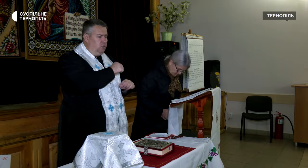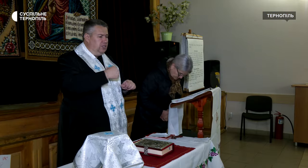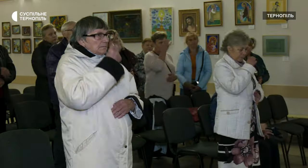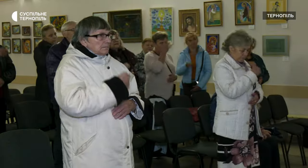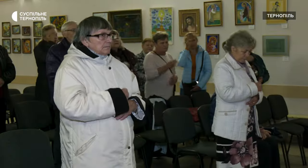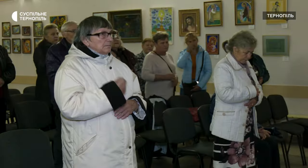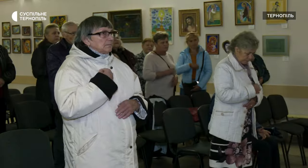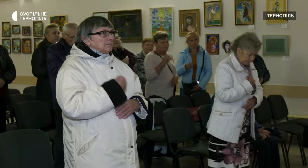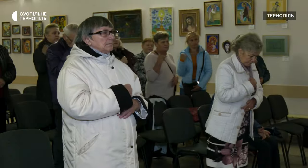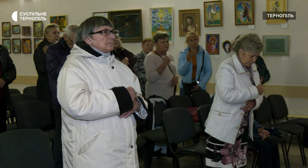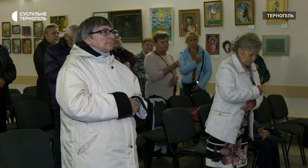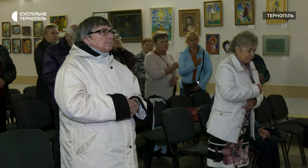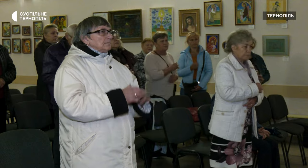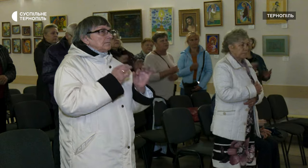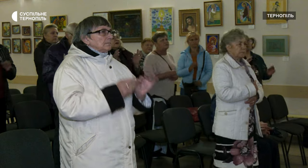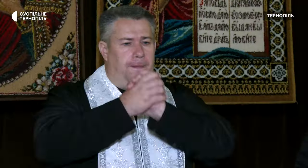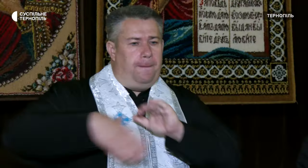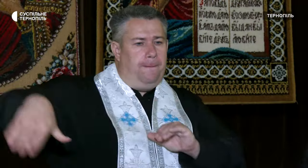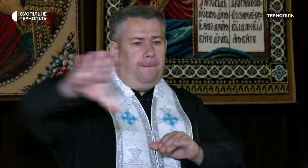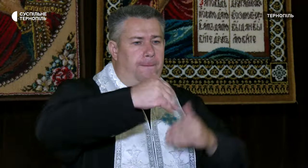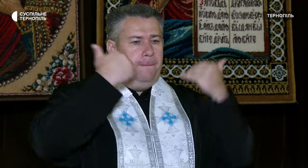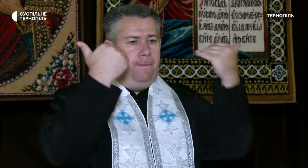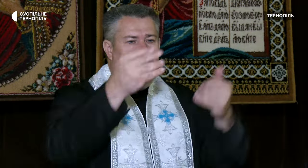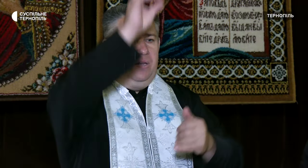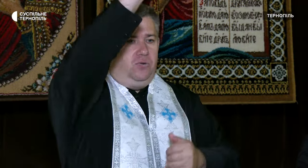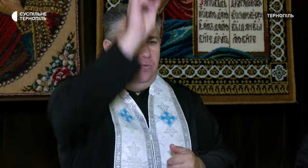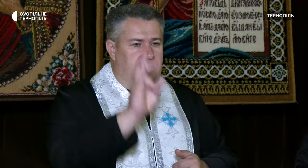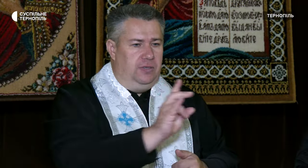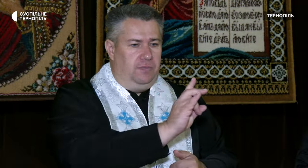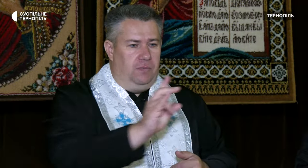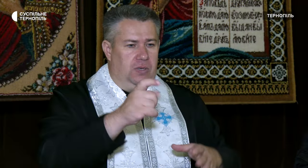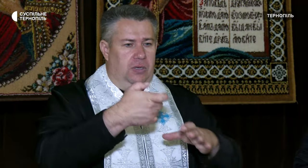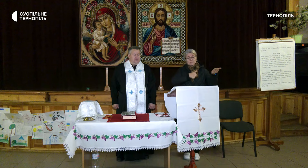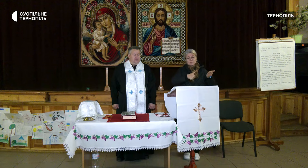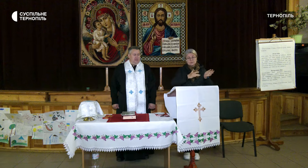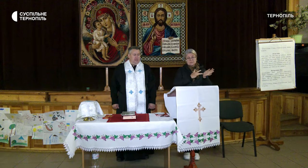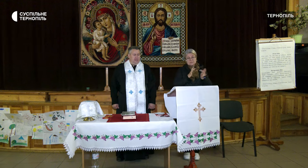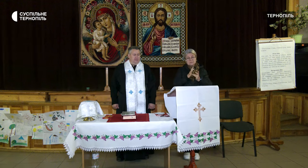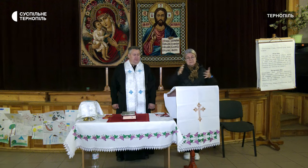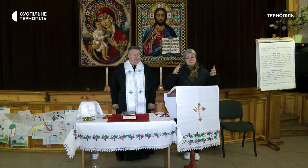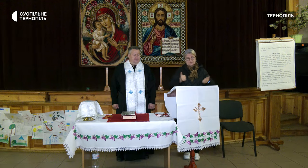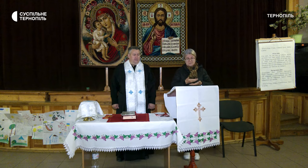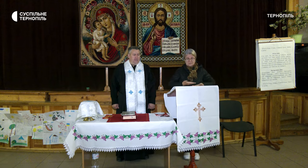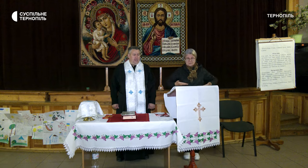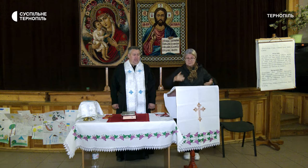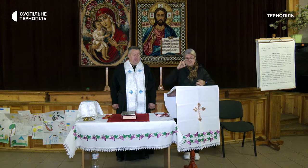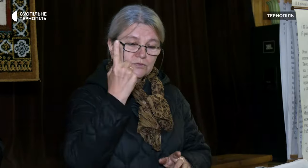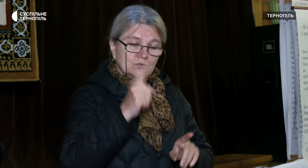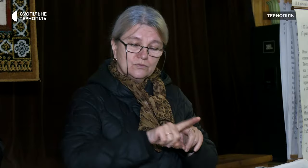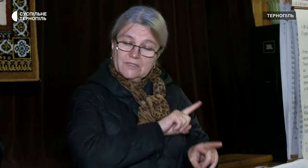парафіян жестовою мовою. Богослужіння відбувається у храмі Матері Божої Неустанної Помочі. На службі йому допомагає помічниця Леся Кілик,